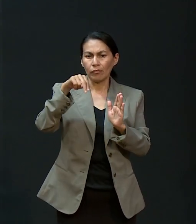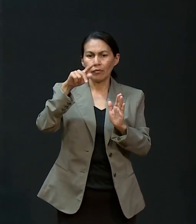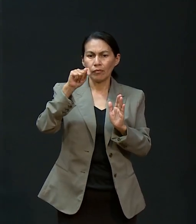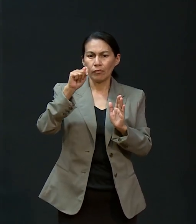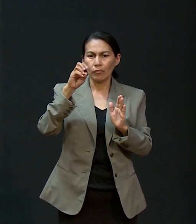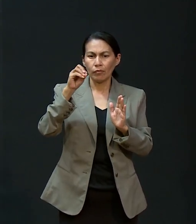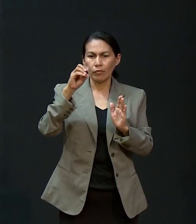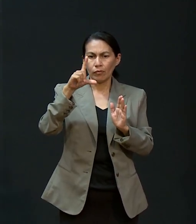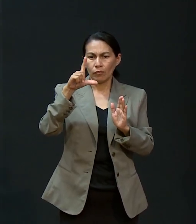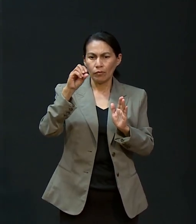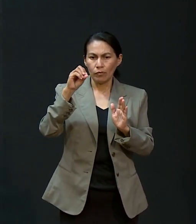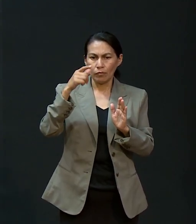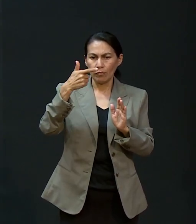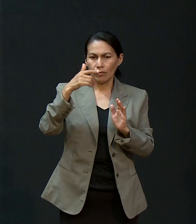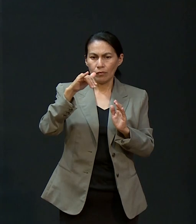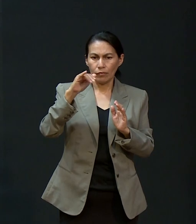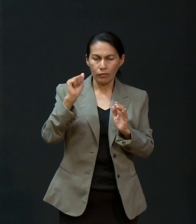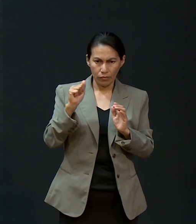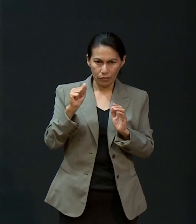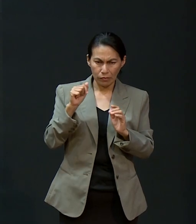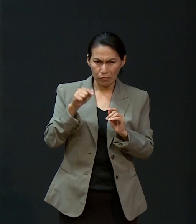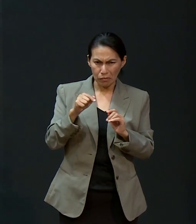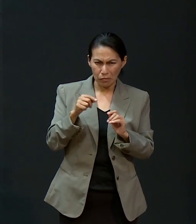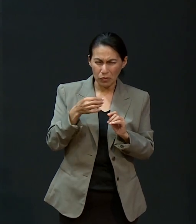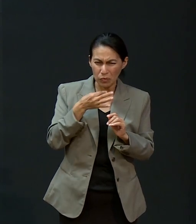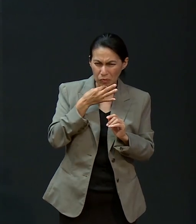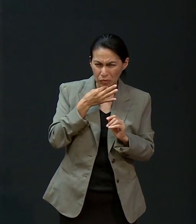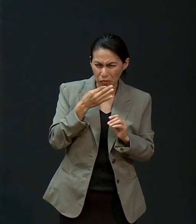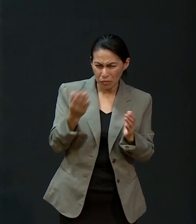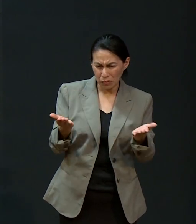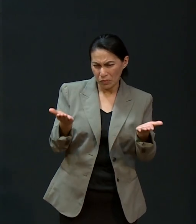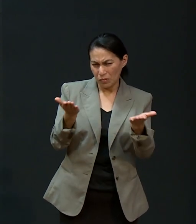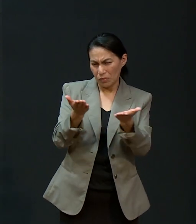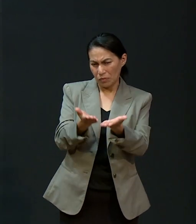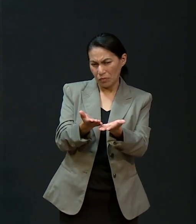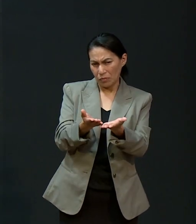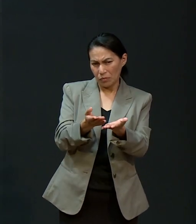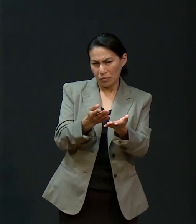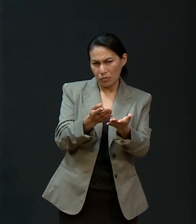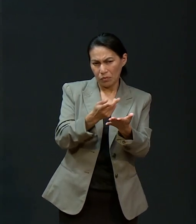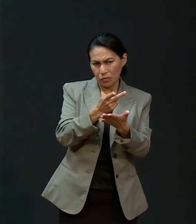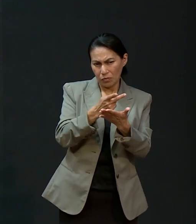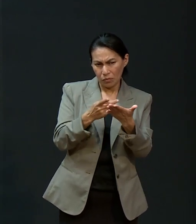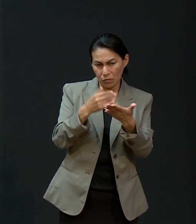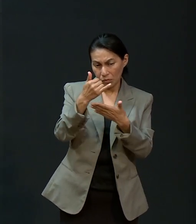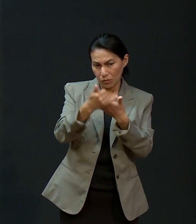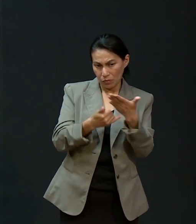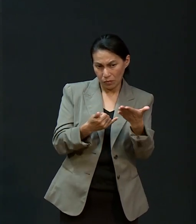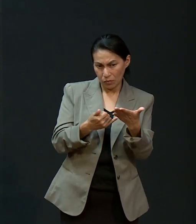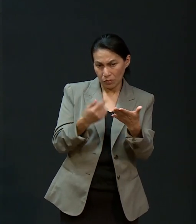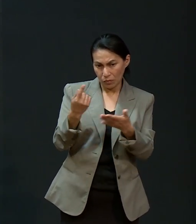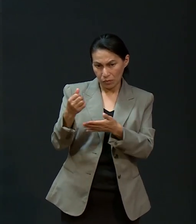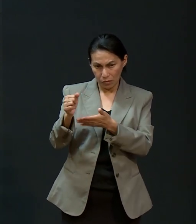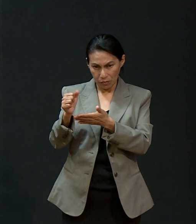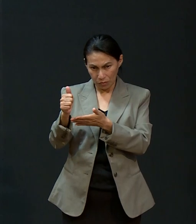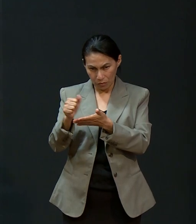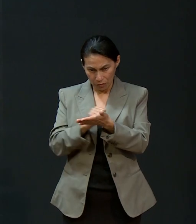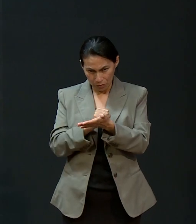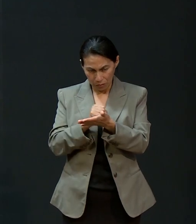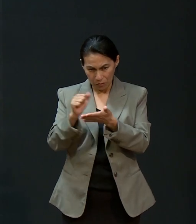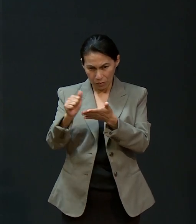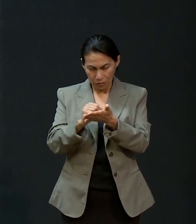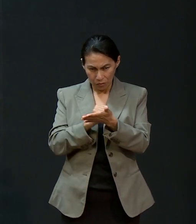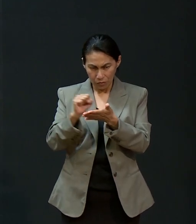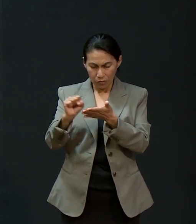que es una actividad que se realiza en la escuela, donde se presentaban, en ese momento se presentaba un proyecto por